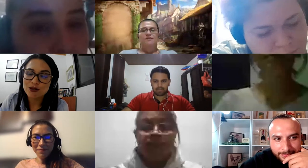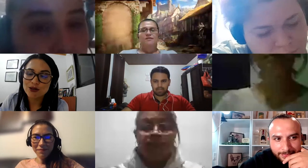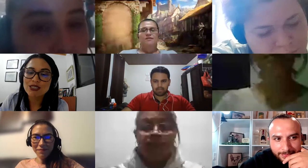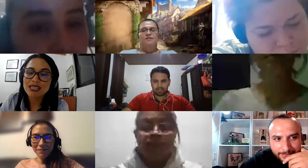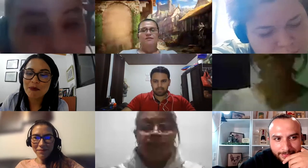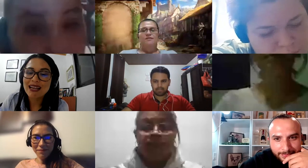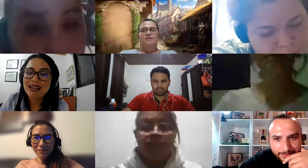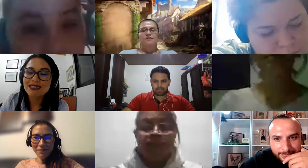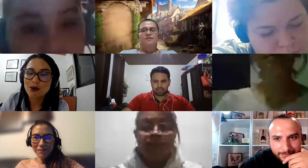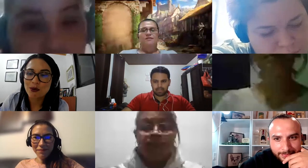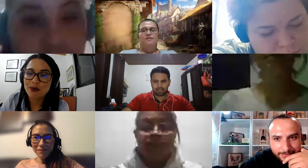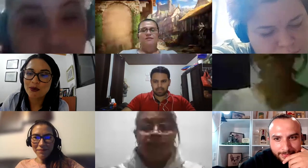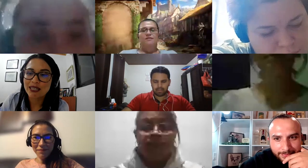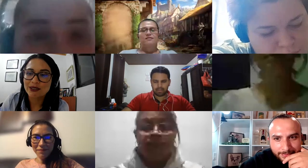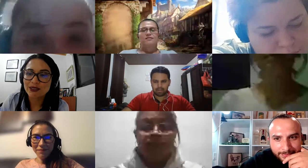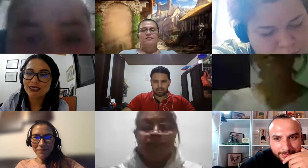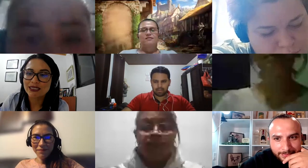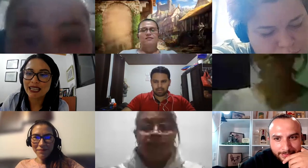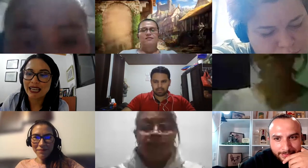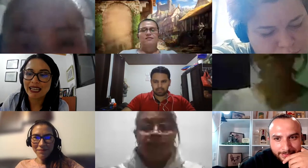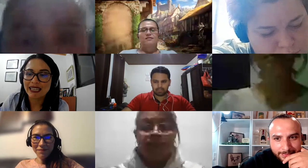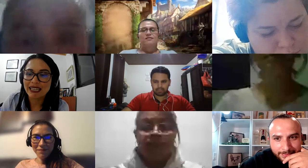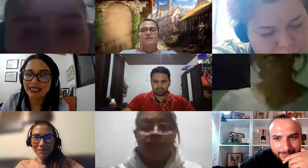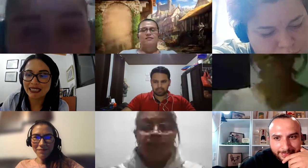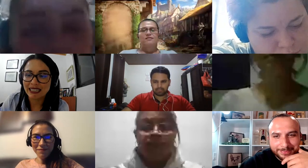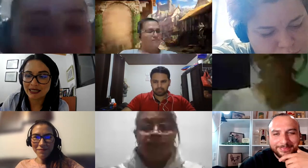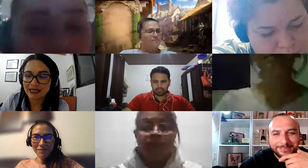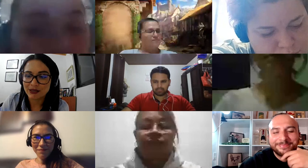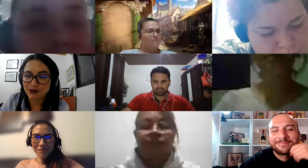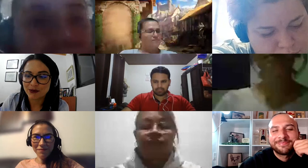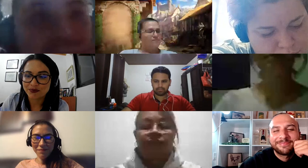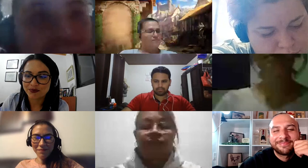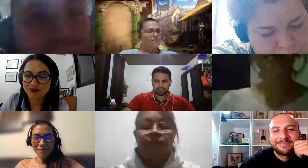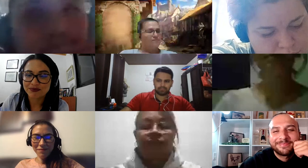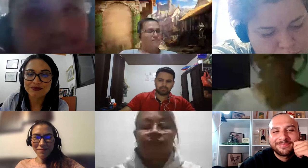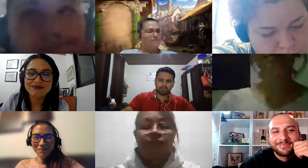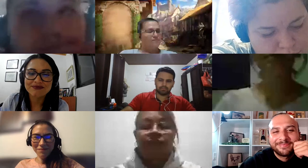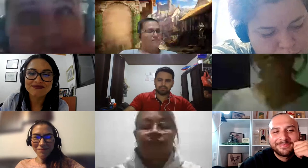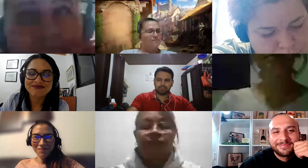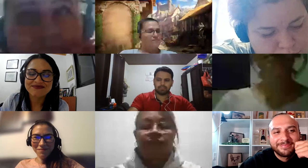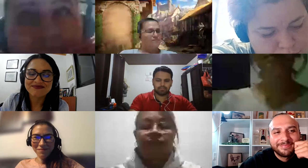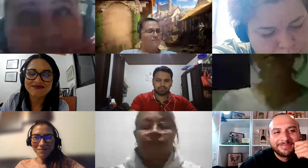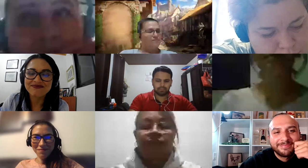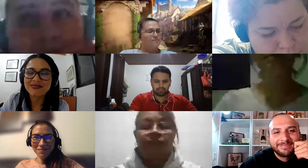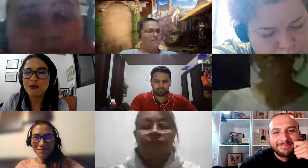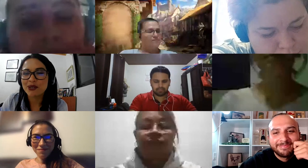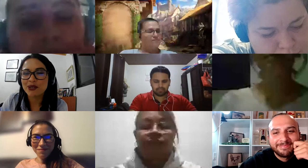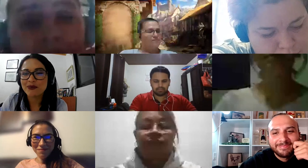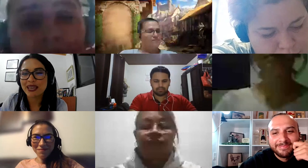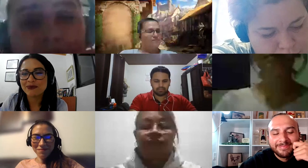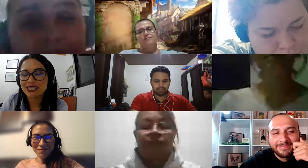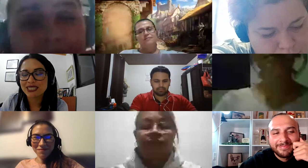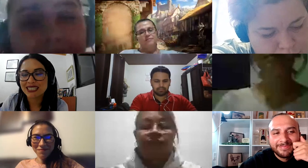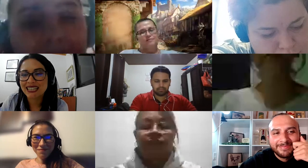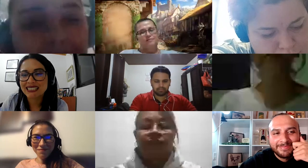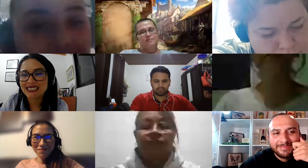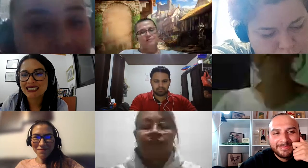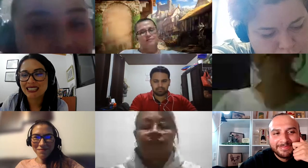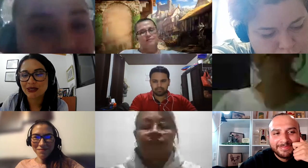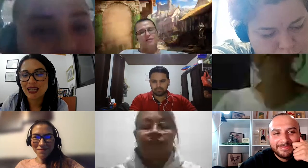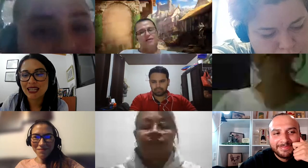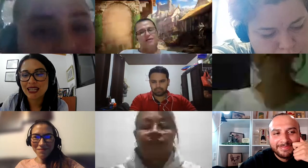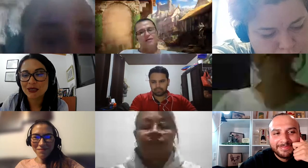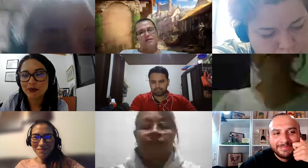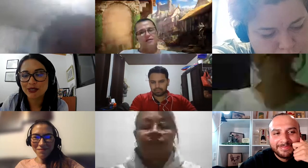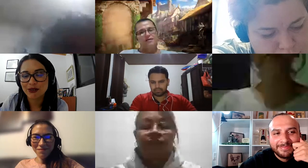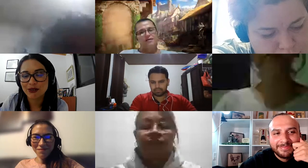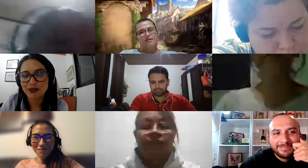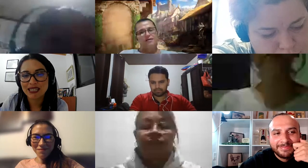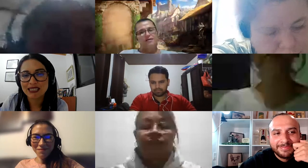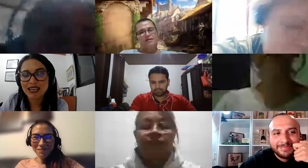los cursos ya más completos de ESCO. Muy bien, muchas gracias a todas las